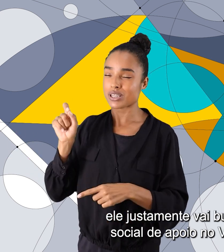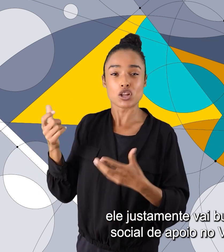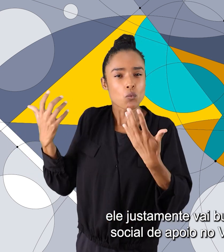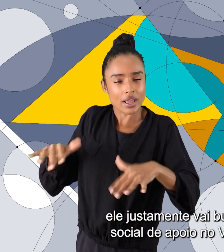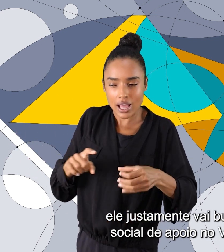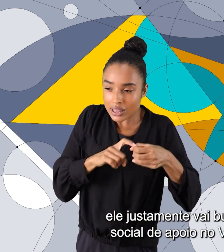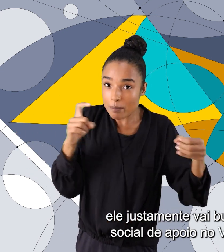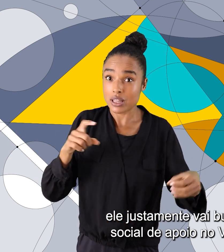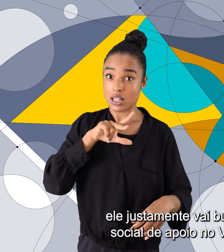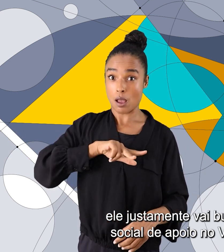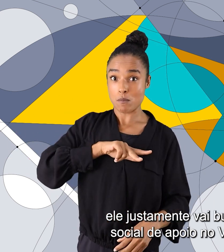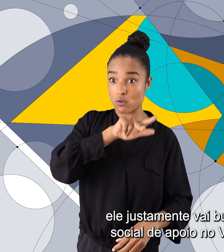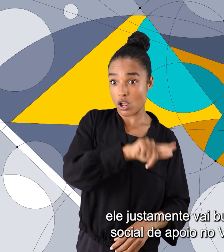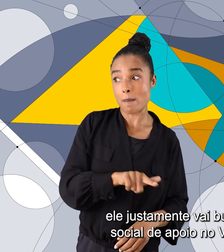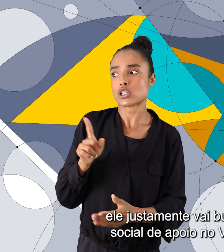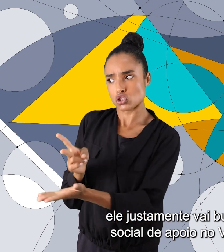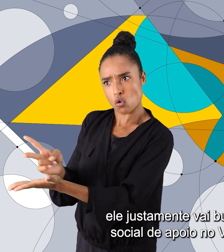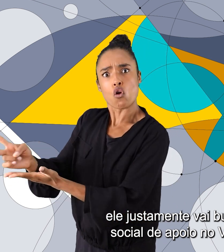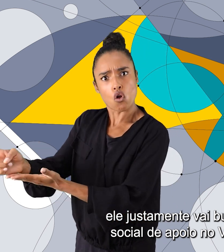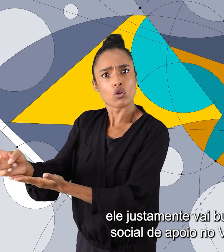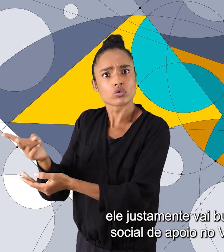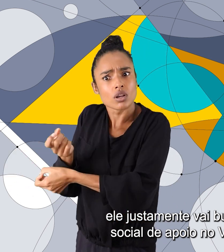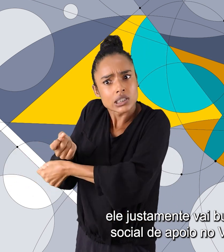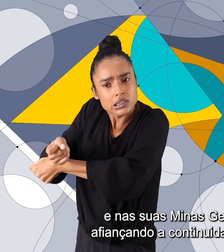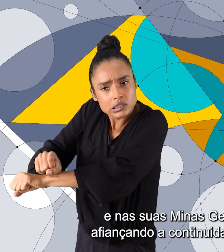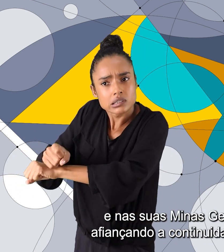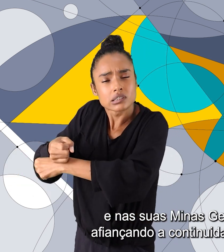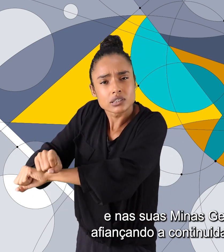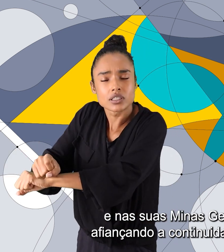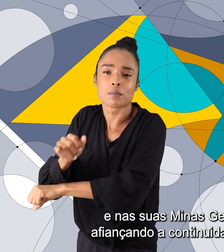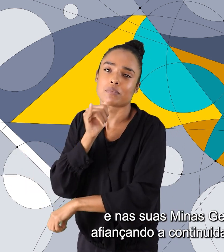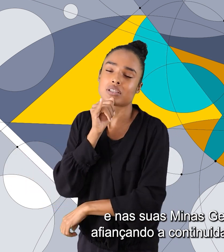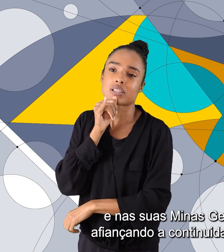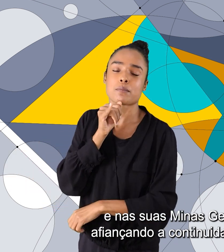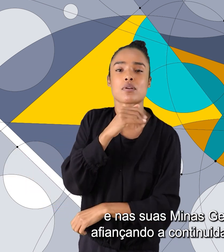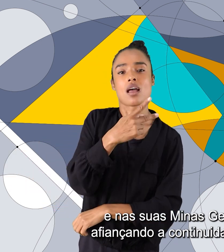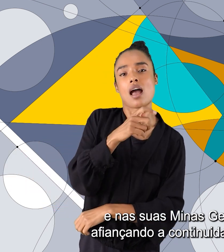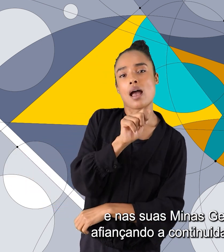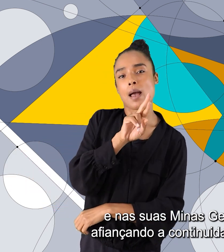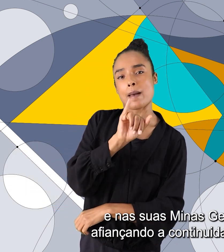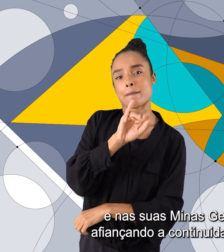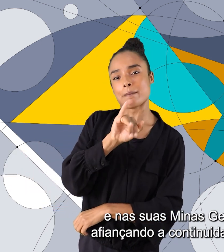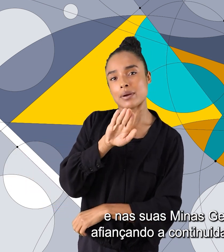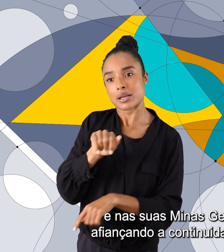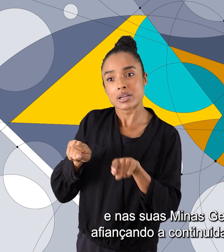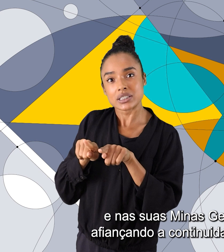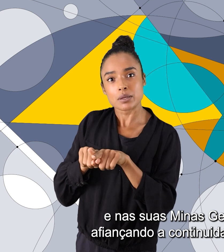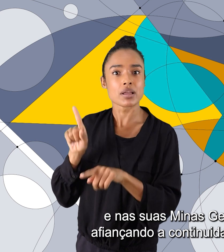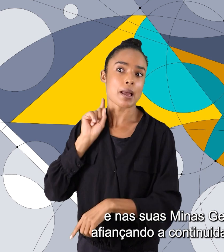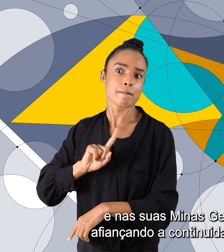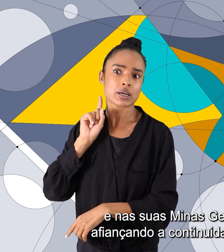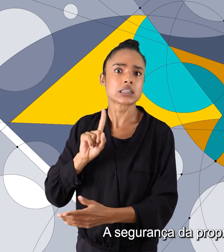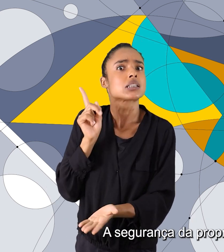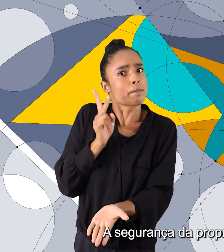vai buscar essa base social de apoio no Vale do Paraíba e nas suas Minas Gerais, justamente afiançando a